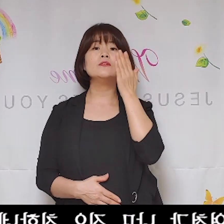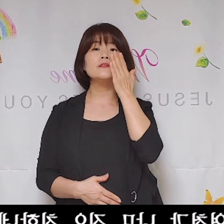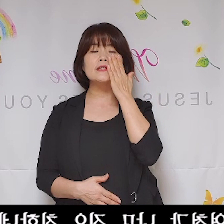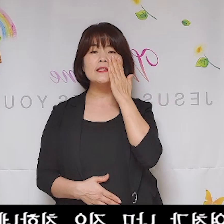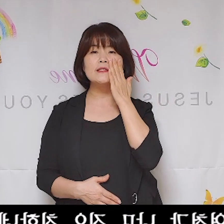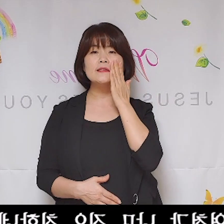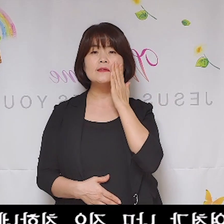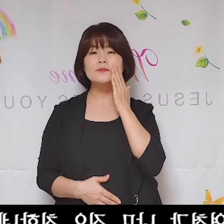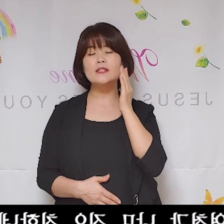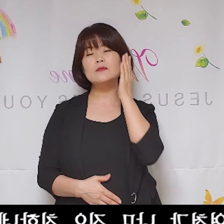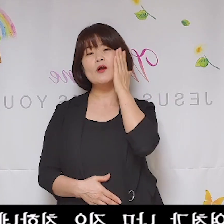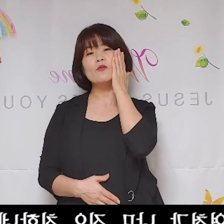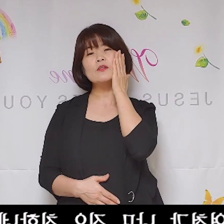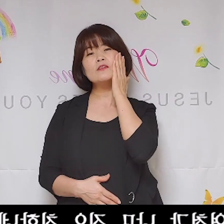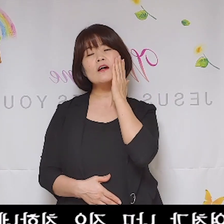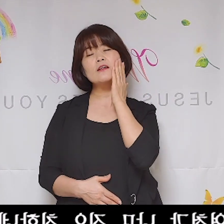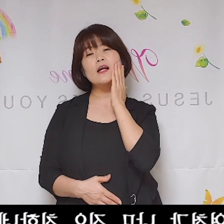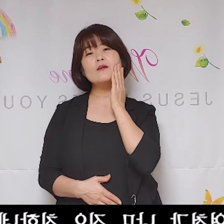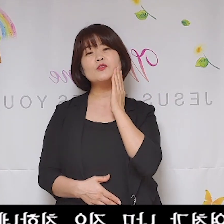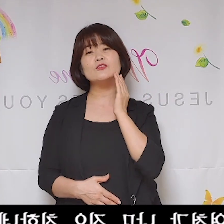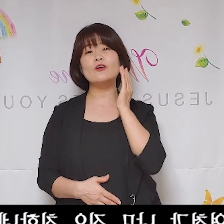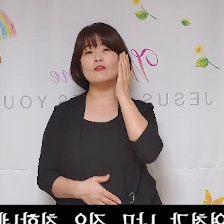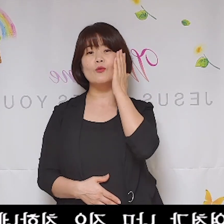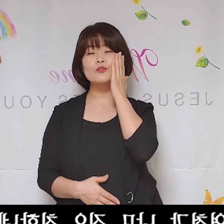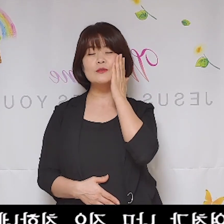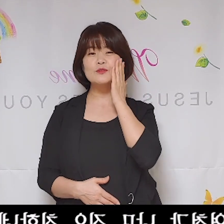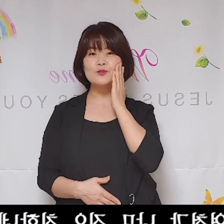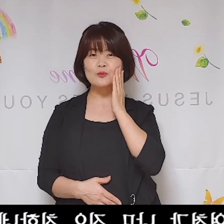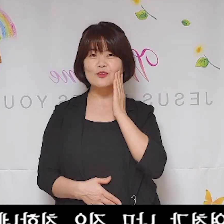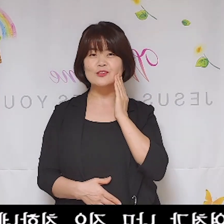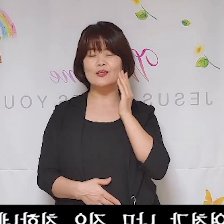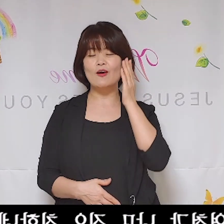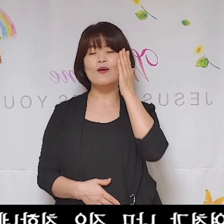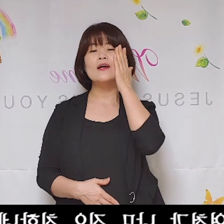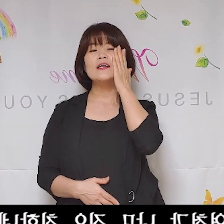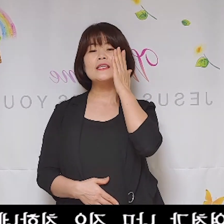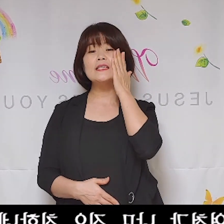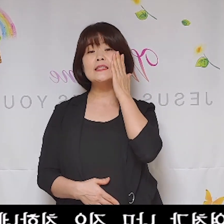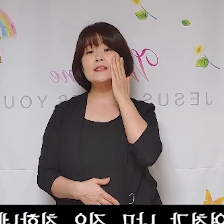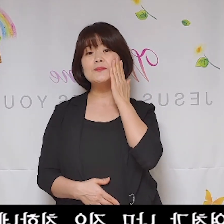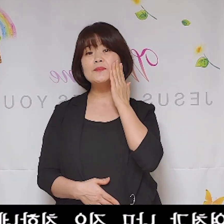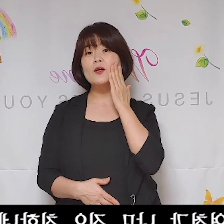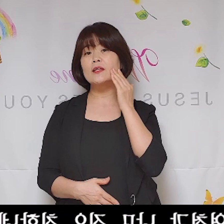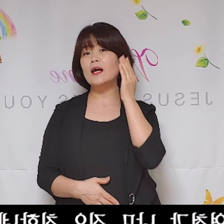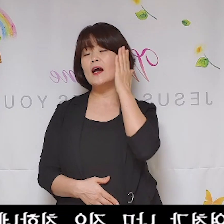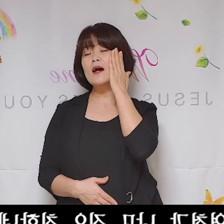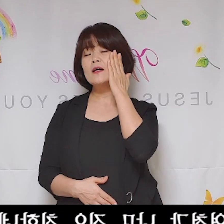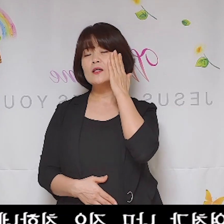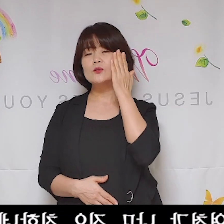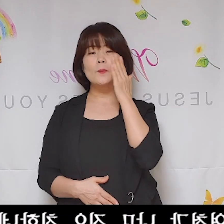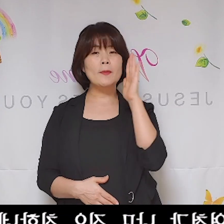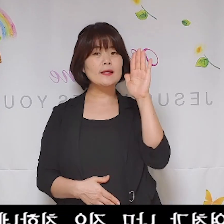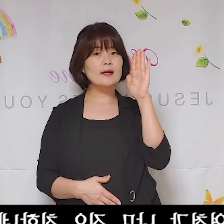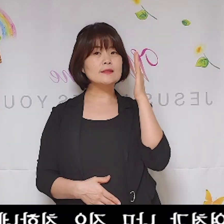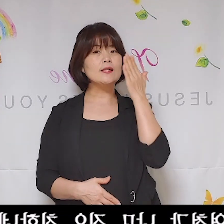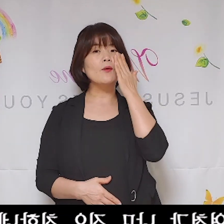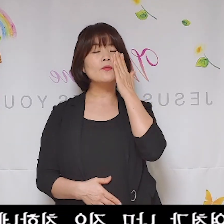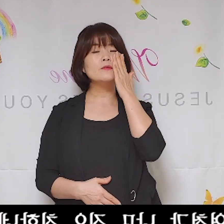검은 기름이 얼굴에 쫙 달라붙었어요. 너무 기분이 좀 그렇죠. 기름 여기다가 손바닥을